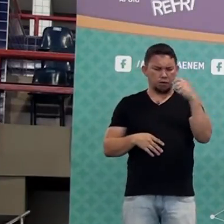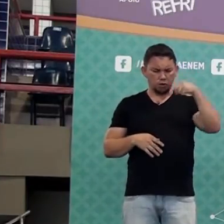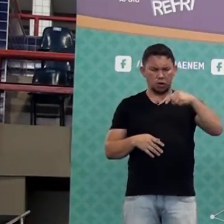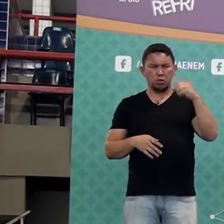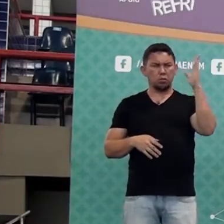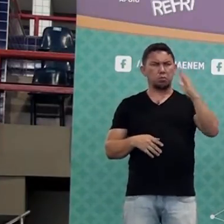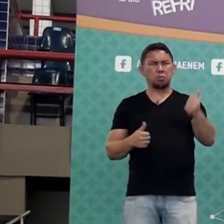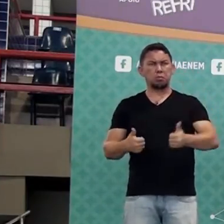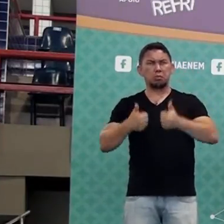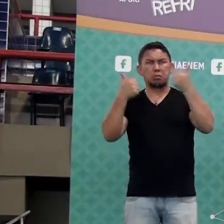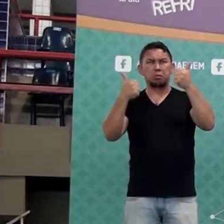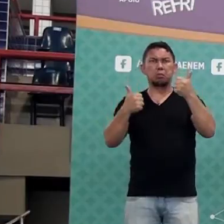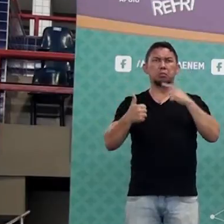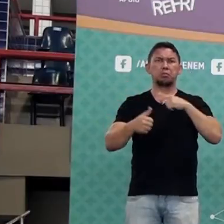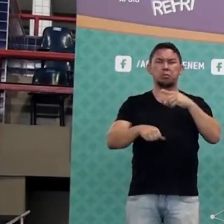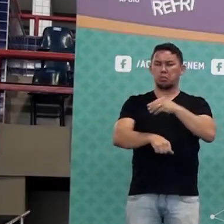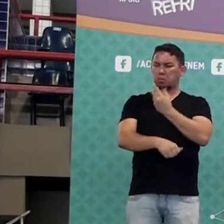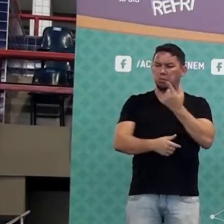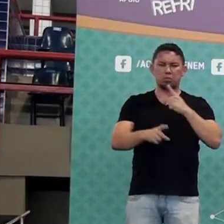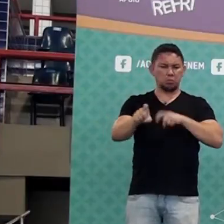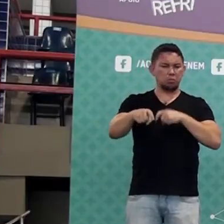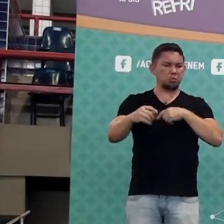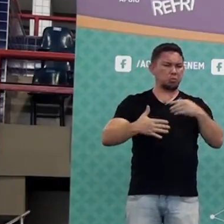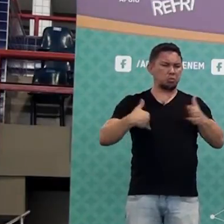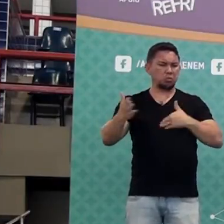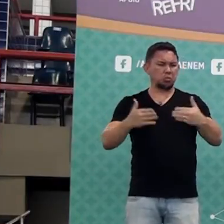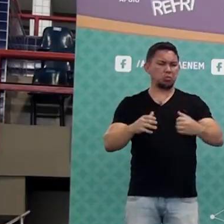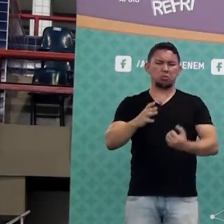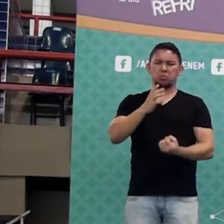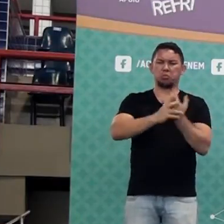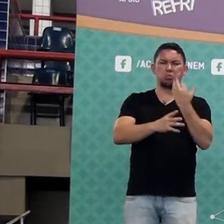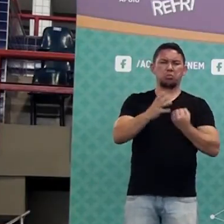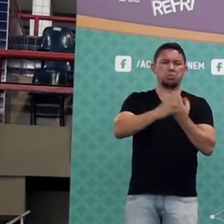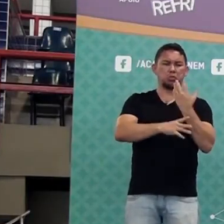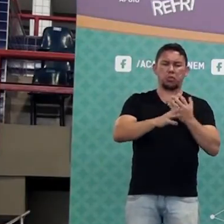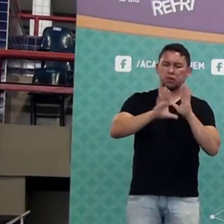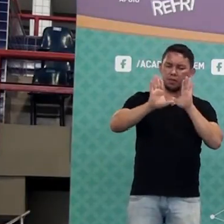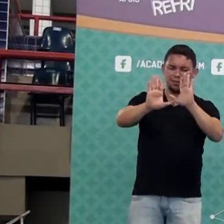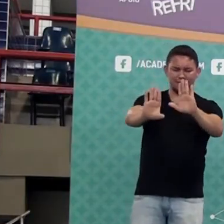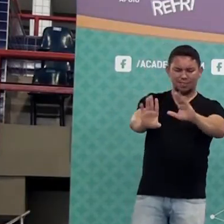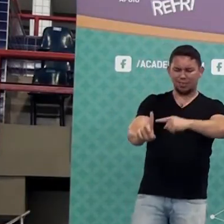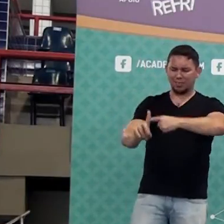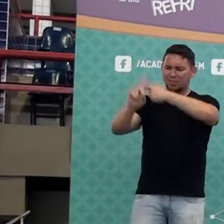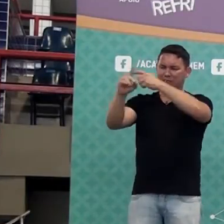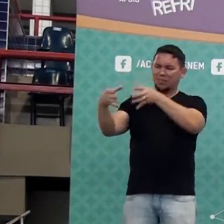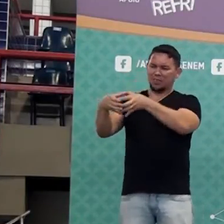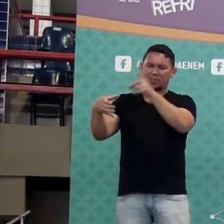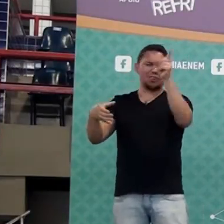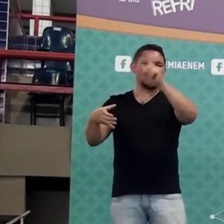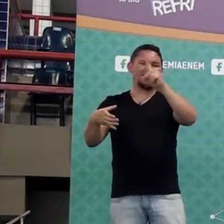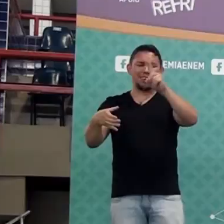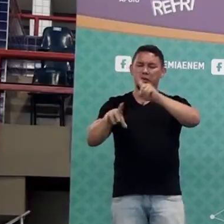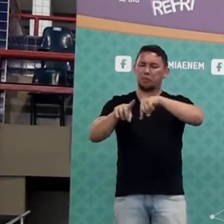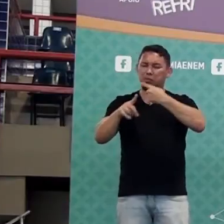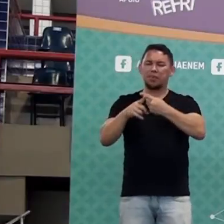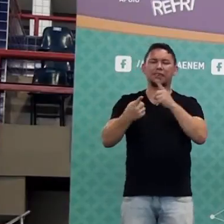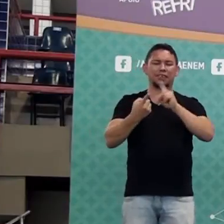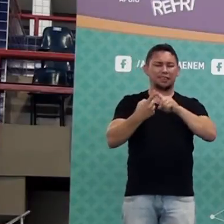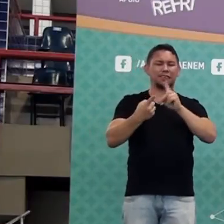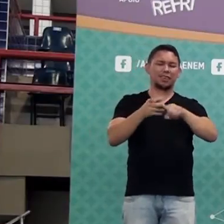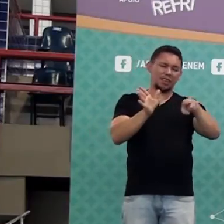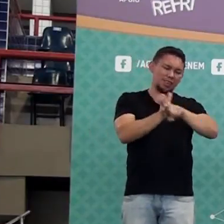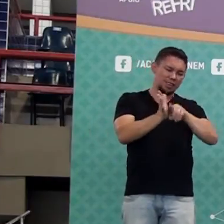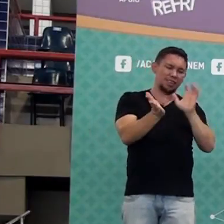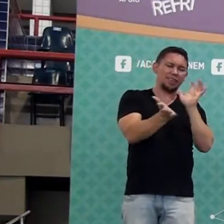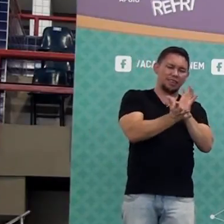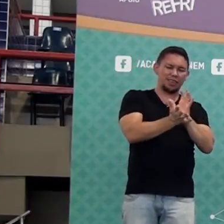Brasil é muito bom, porque a gente tem alta produtividade de etanol. Não, gente, não só é maravilha, não. Há